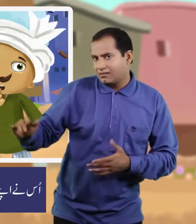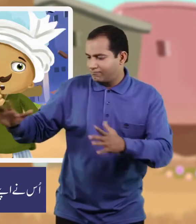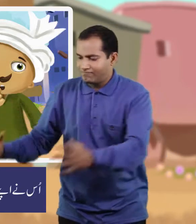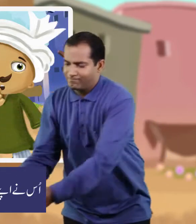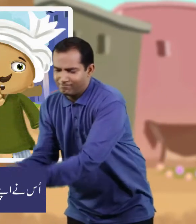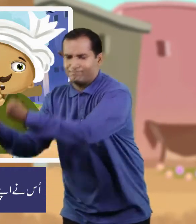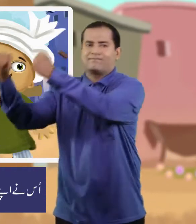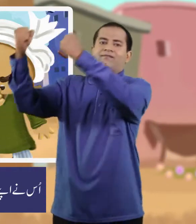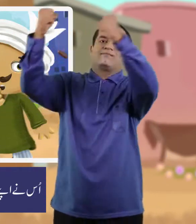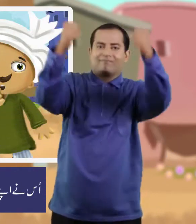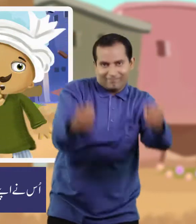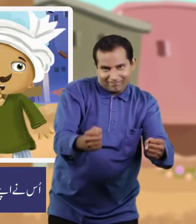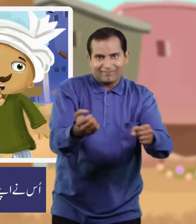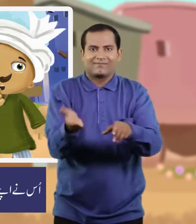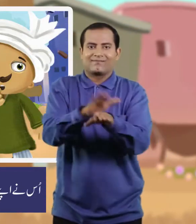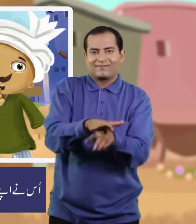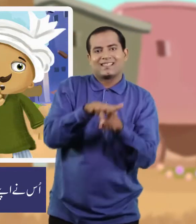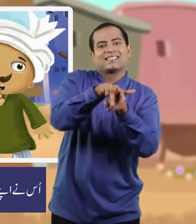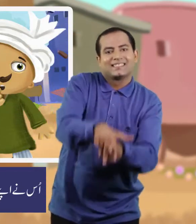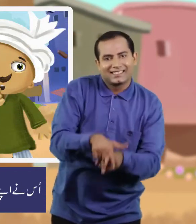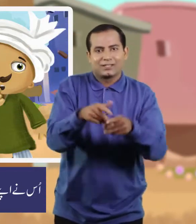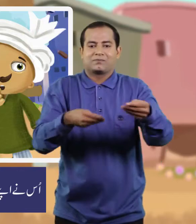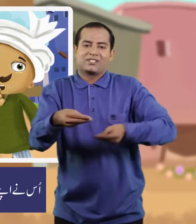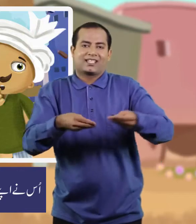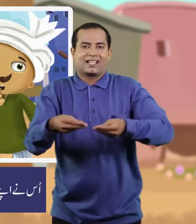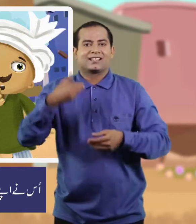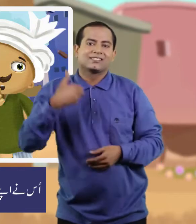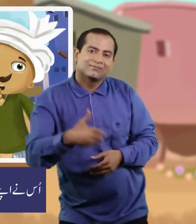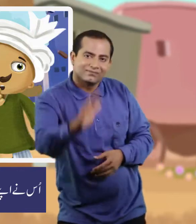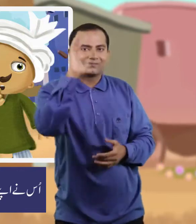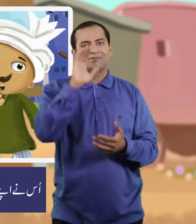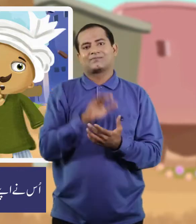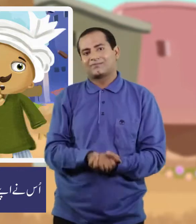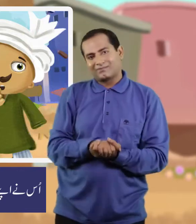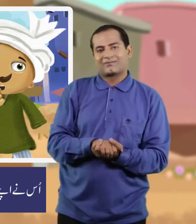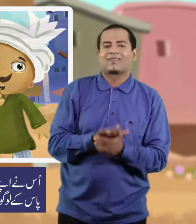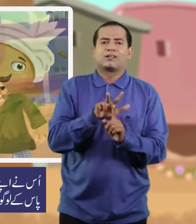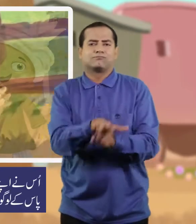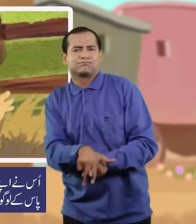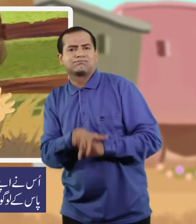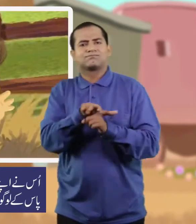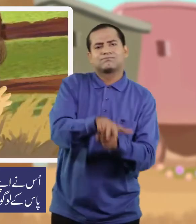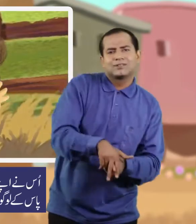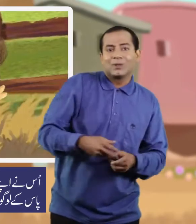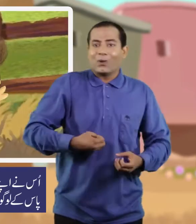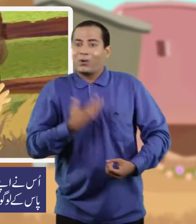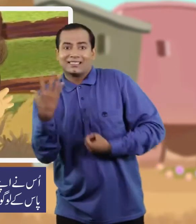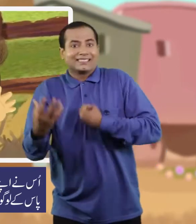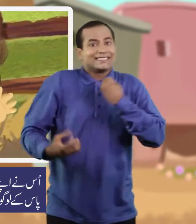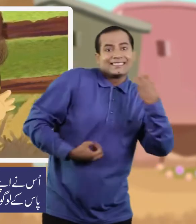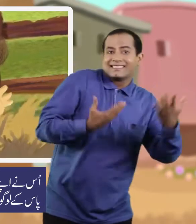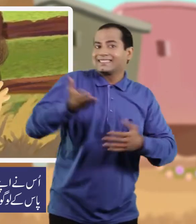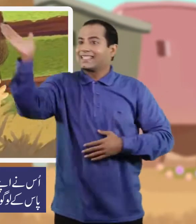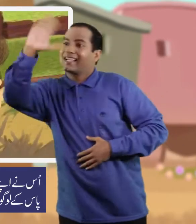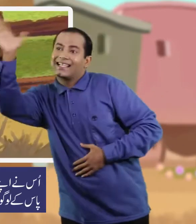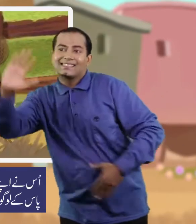उसने अपने बेटे को घदे पर बिठाया और बाजार की तरफ चल दिये. बेटा एक दफा फिर घदे पर